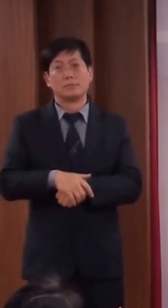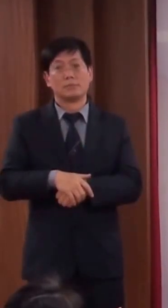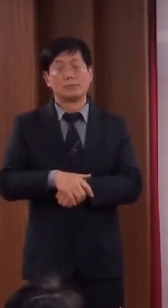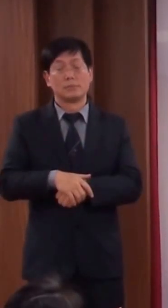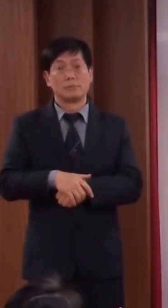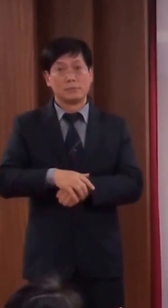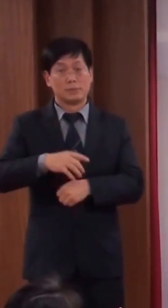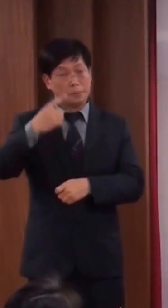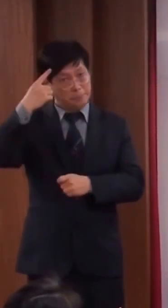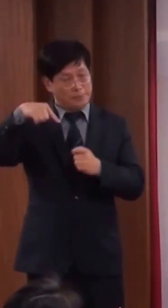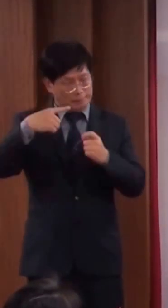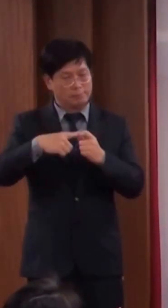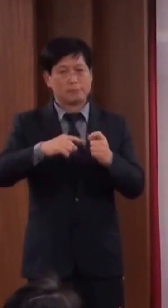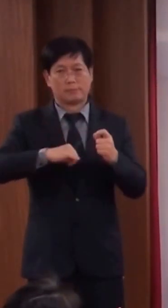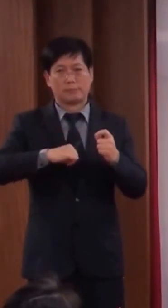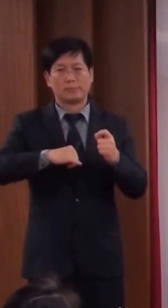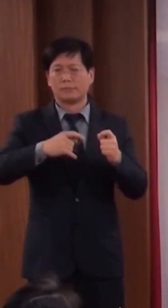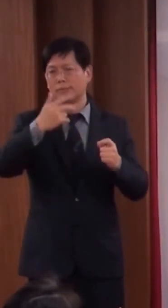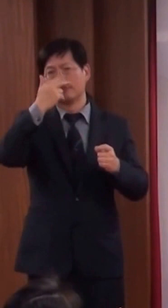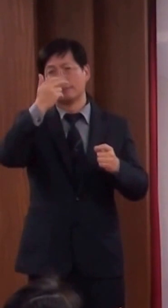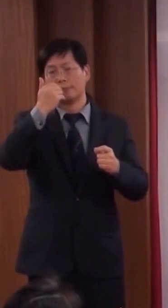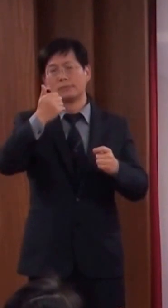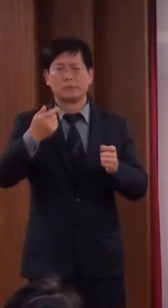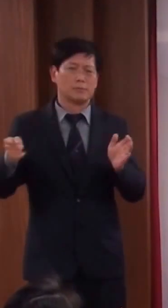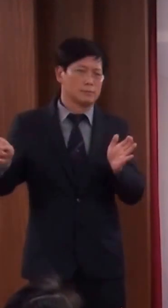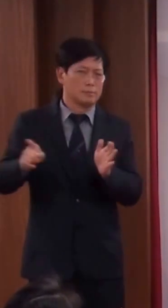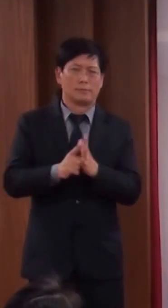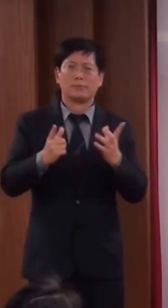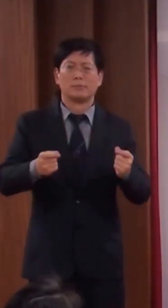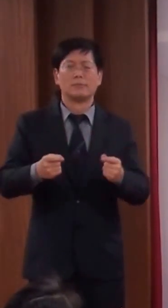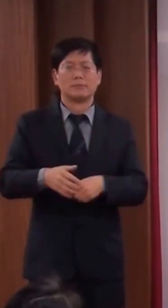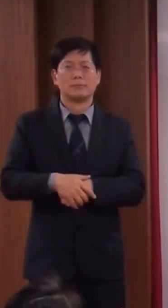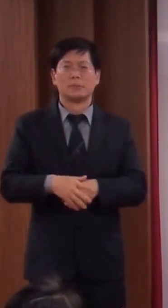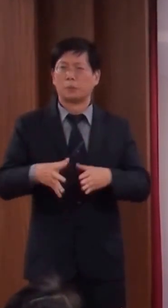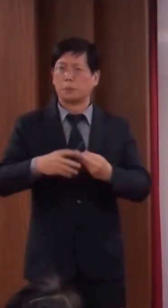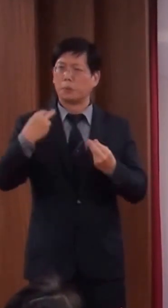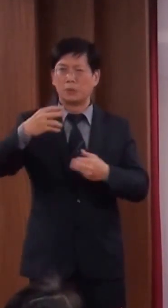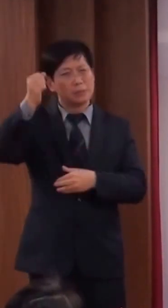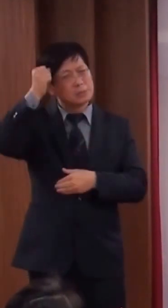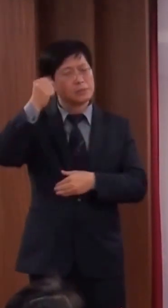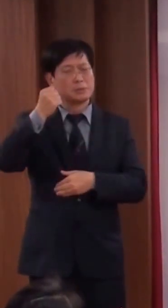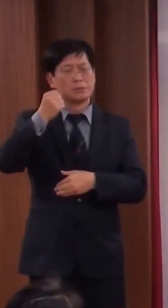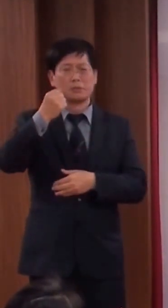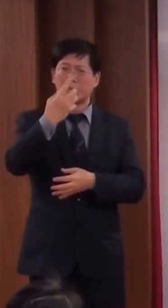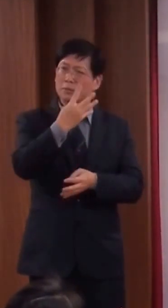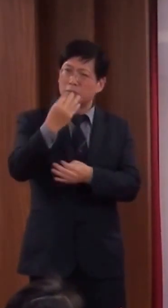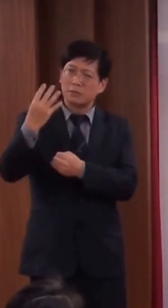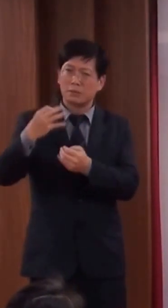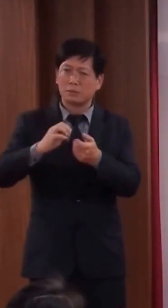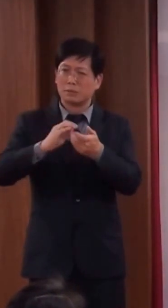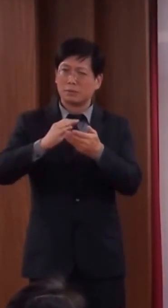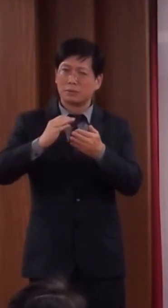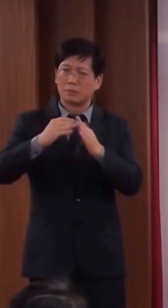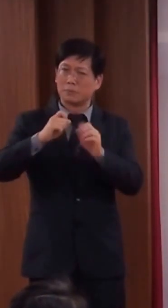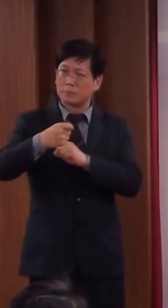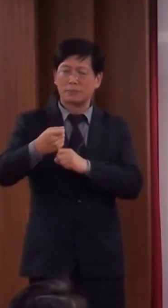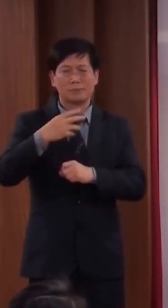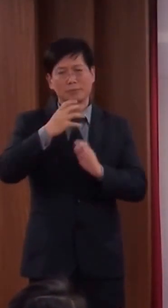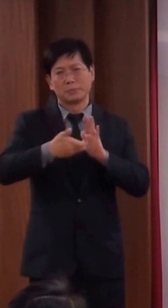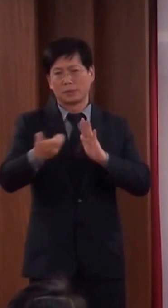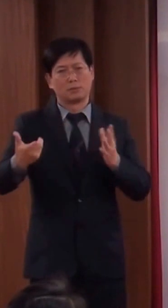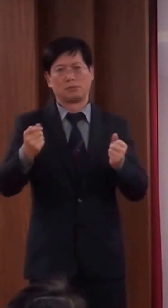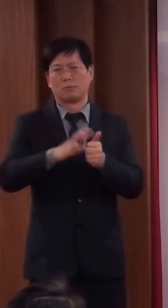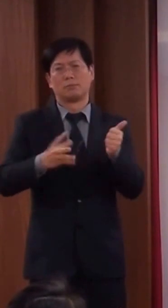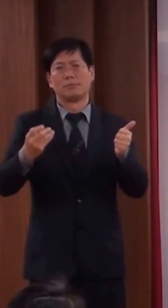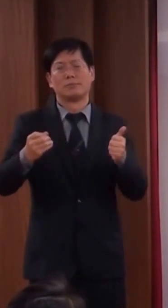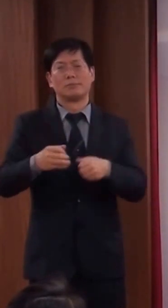请可以申请明年。 对， 其实这个很方便，一劳永逸嘛。 你完全不用去记得什么时候要缴税， 除非搬家，除非什么，而且